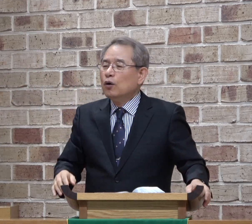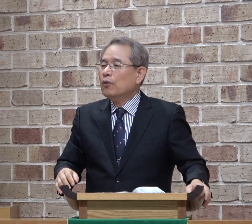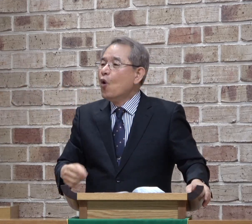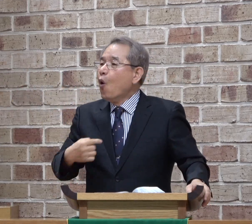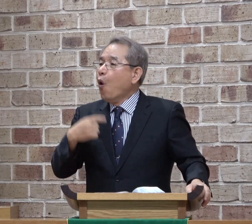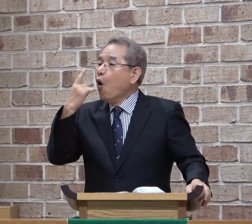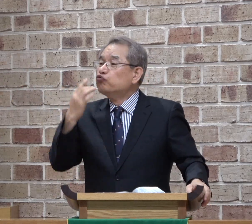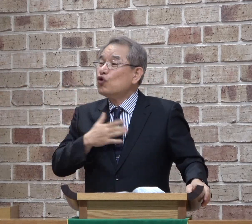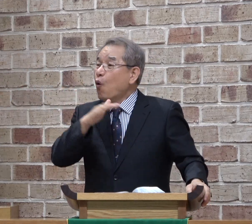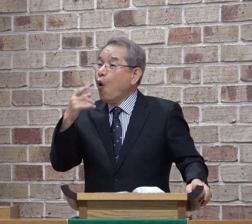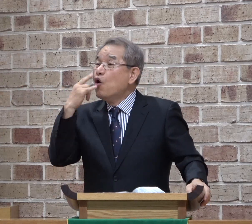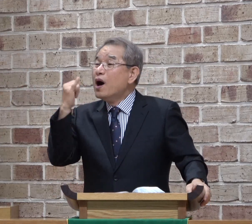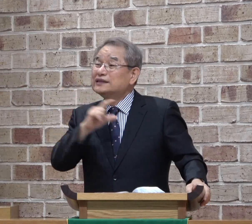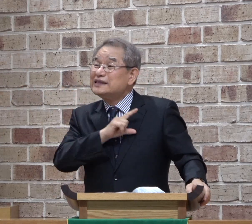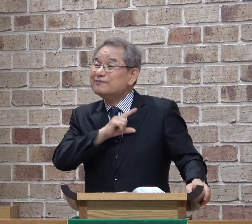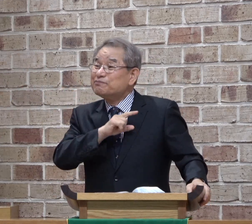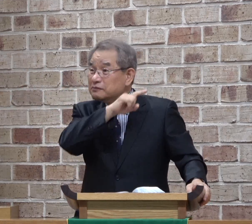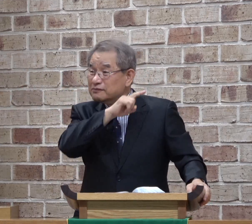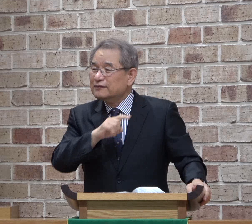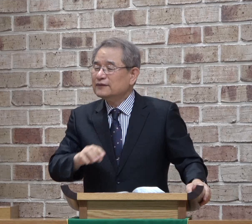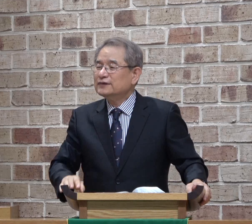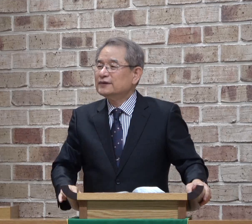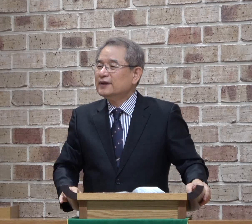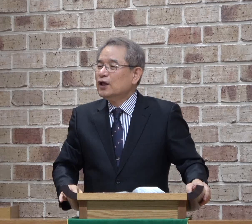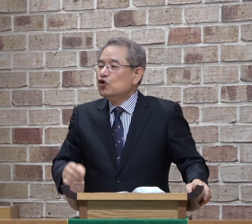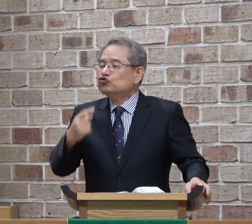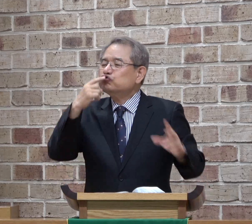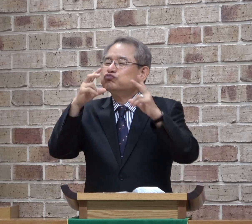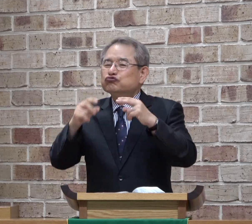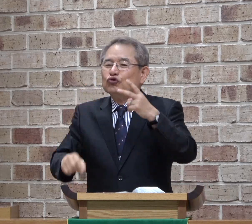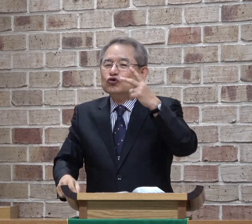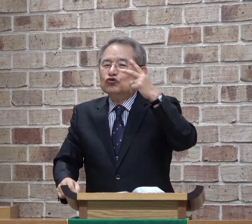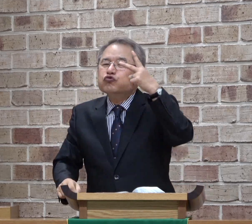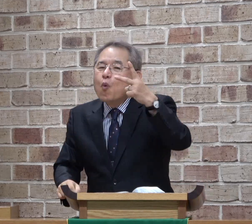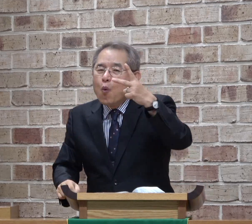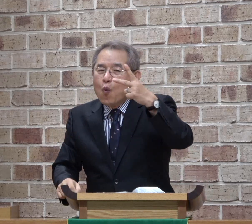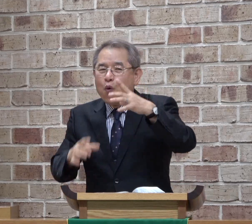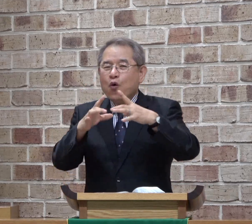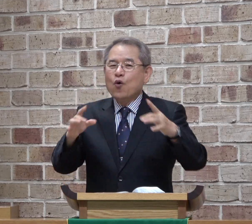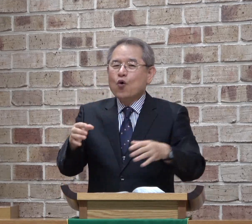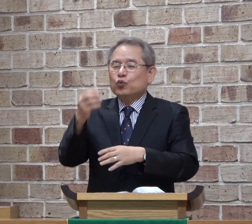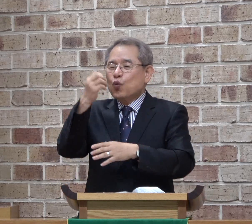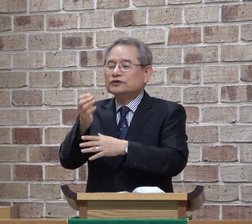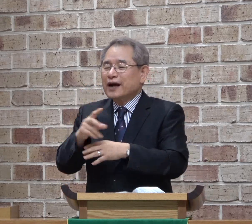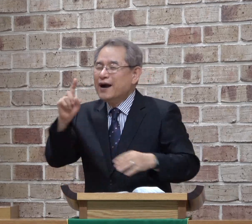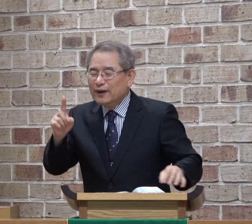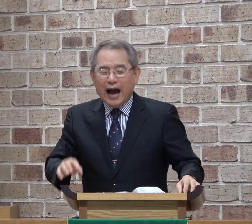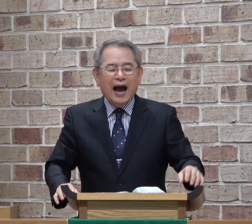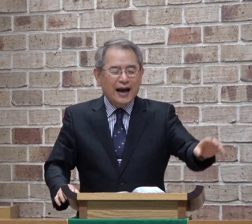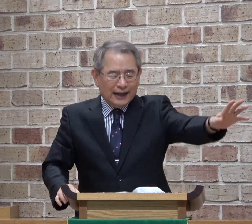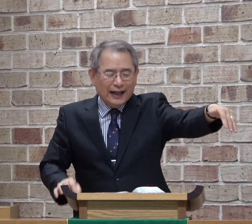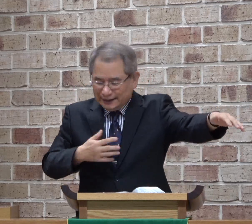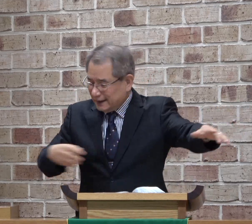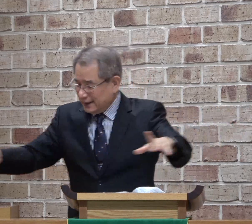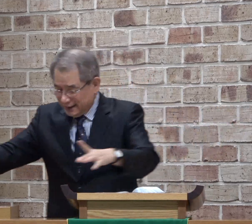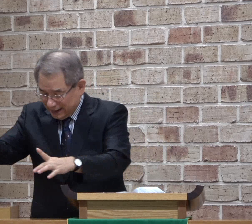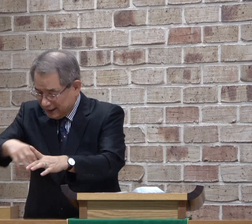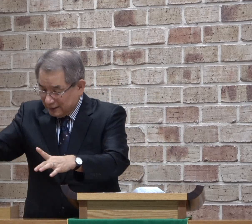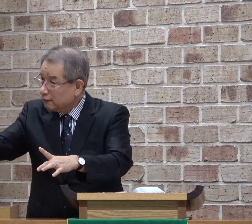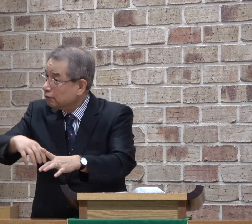아줌마, 우리 엄마가요. 우리 엄마 이름이 누군데? 두부, 두모하고 고등어 한 마리를 달라고 합니다. 근데